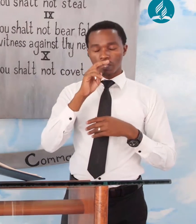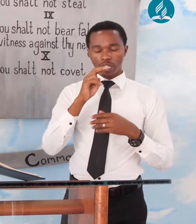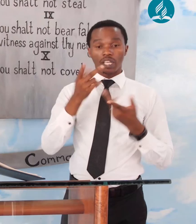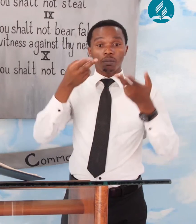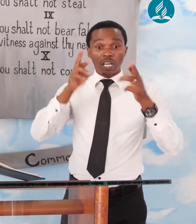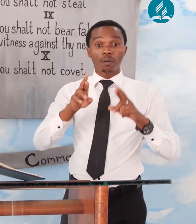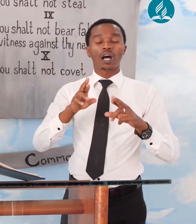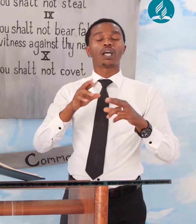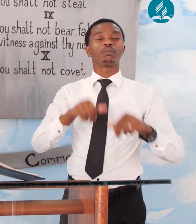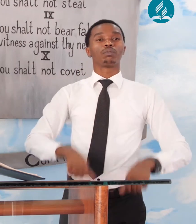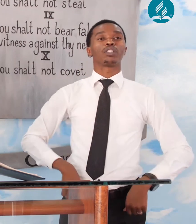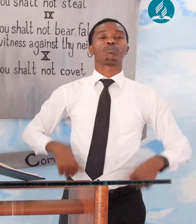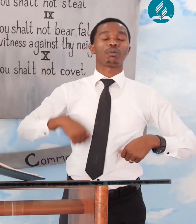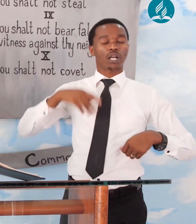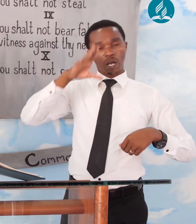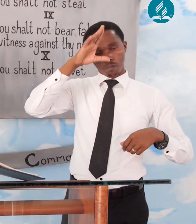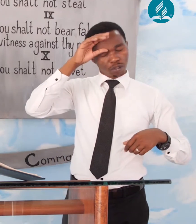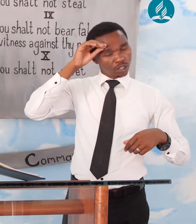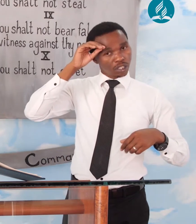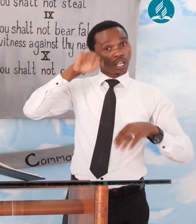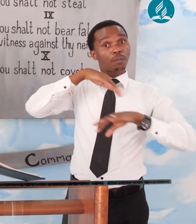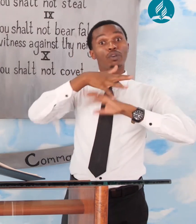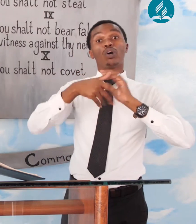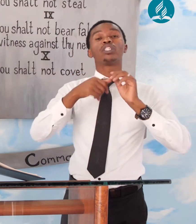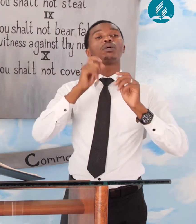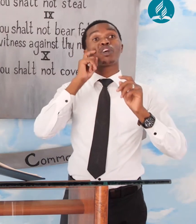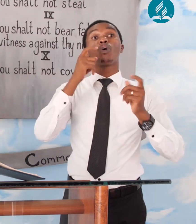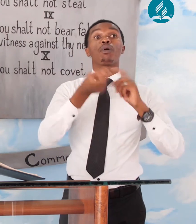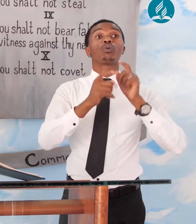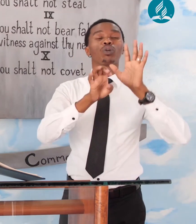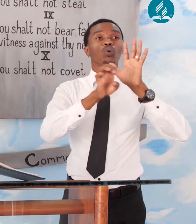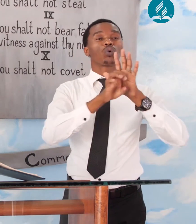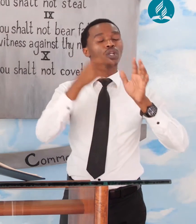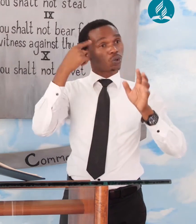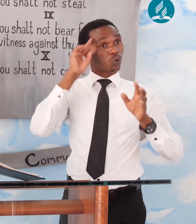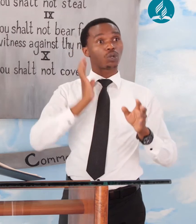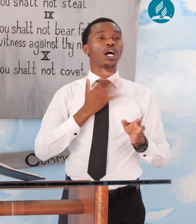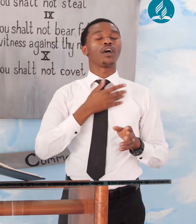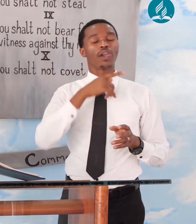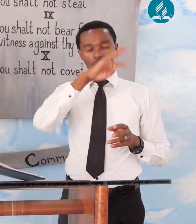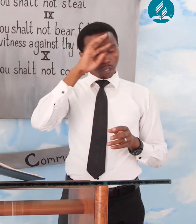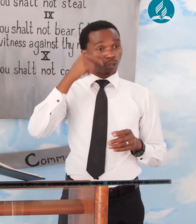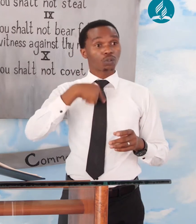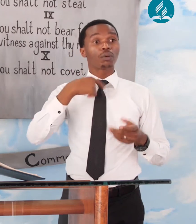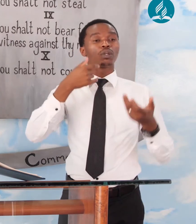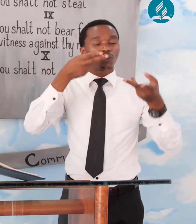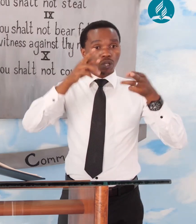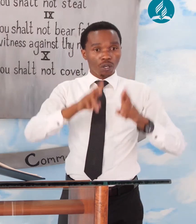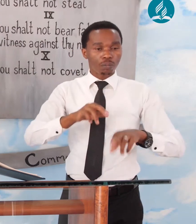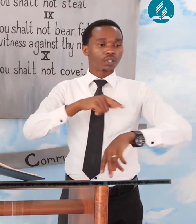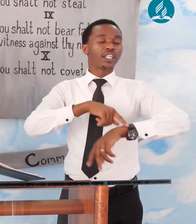Mose ngo ibi byose ngo byabereho kugira ngo bitubere akabarore ngo twebwe abasohoreweho n'imperuka